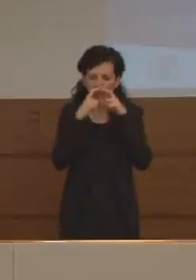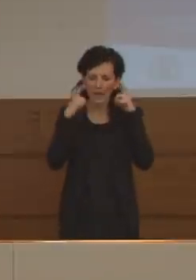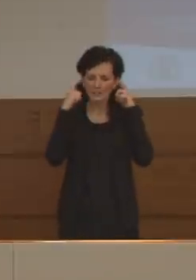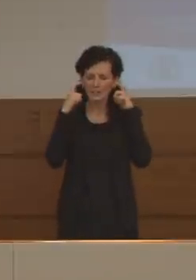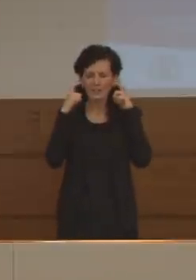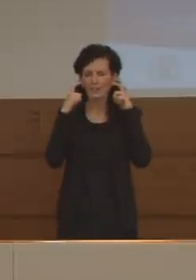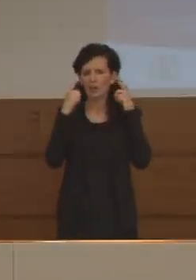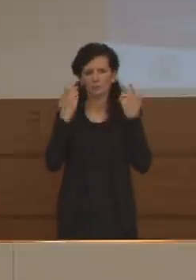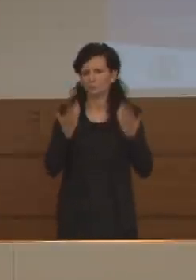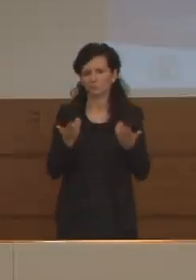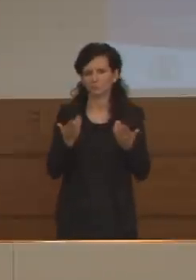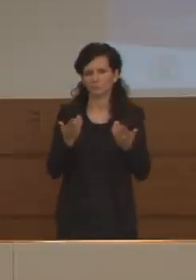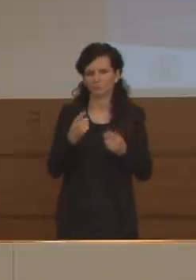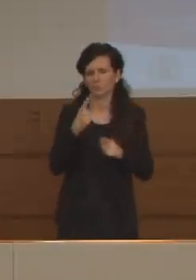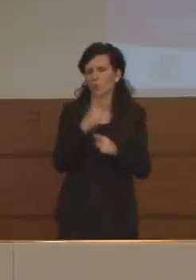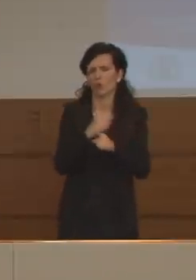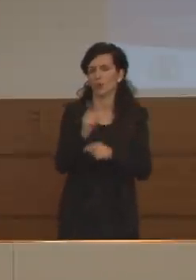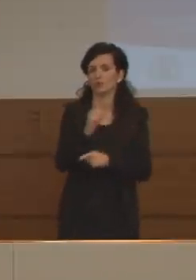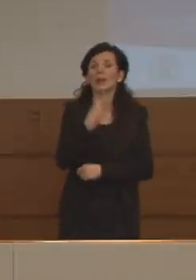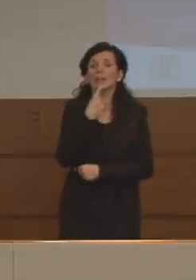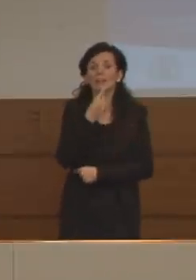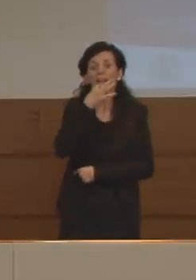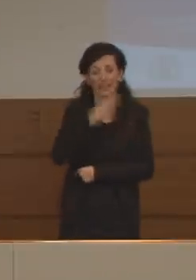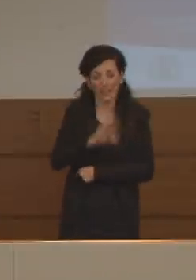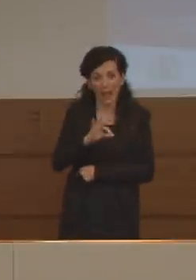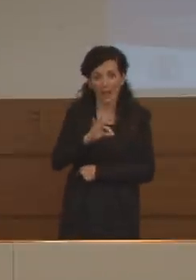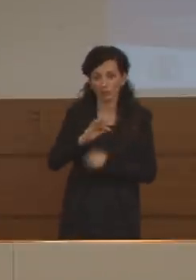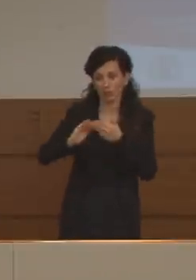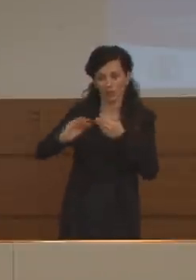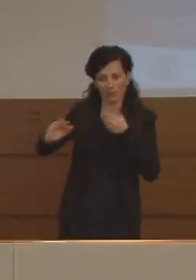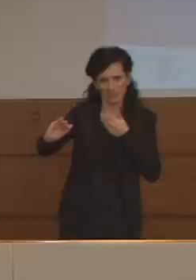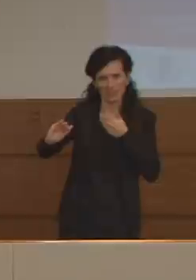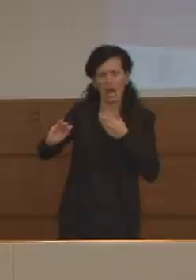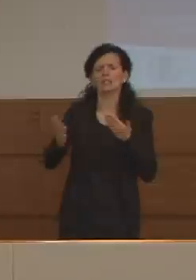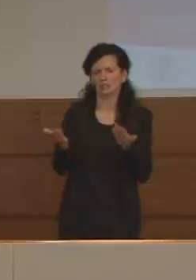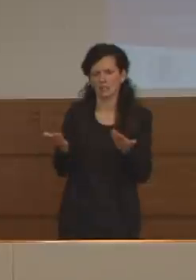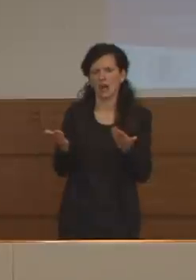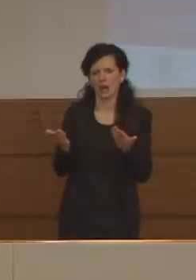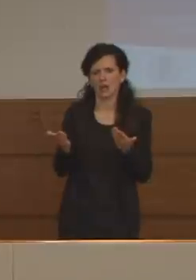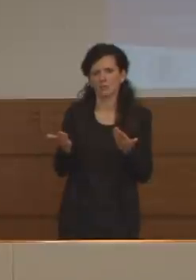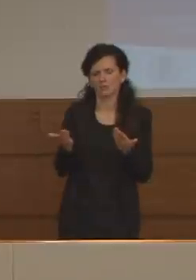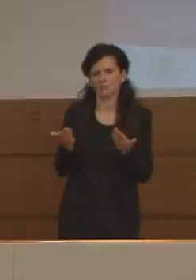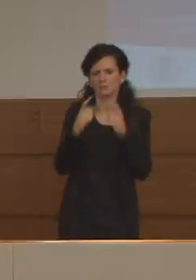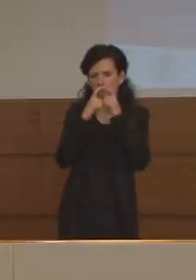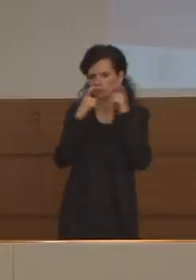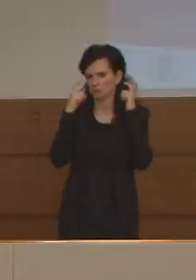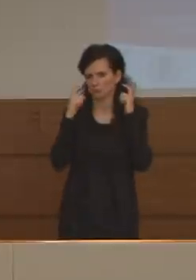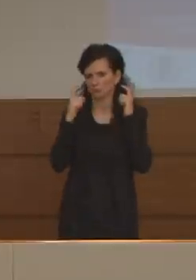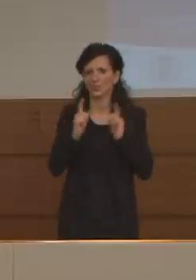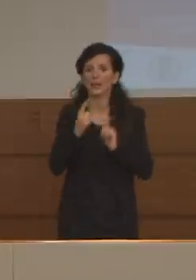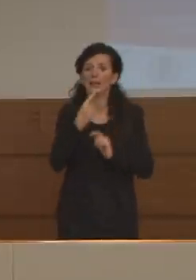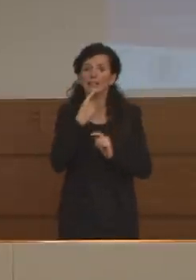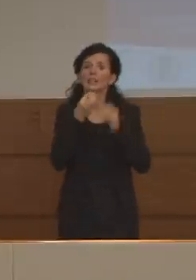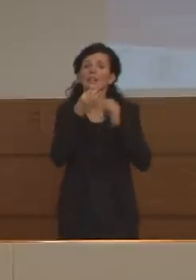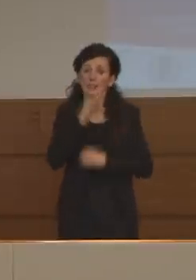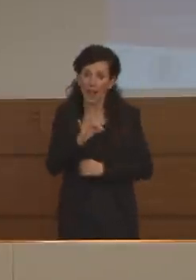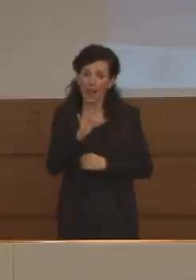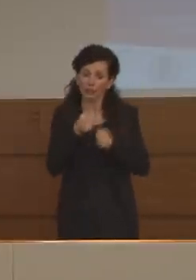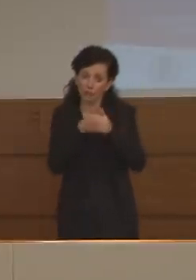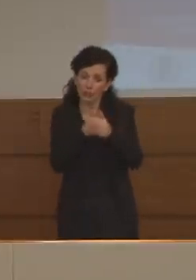chi riesce a tenere le distanze e riesce ovviamente a rispettare le indicazioni